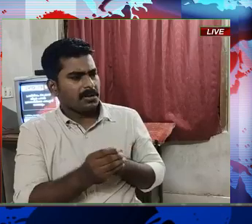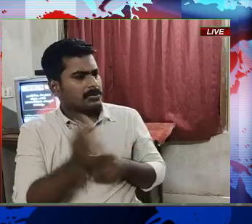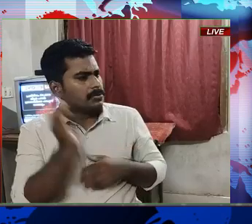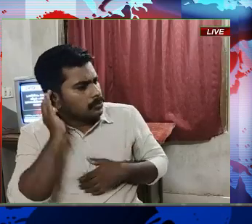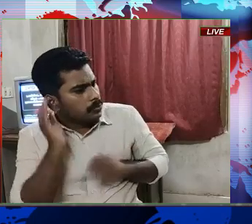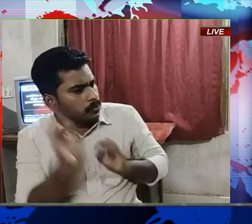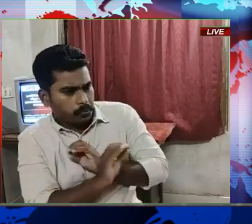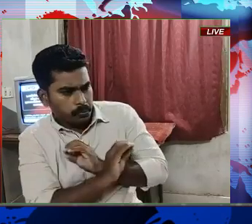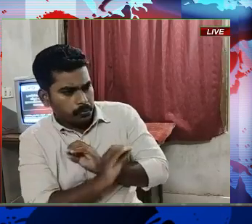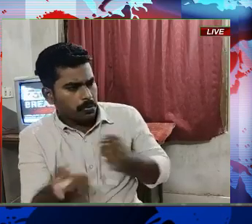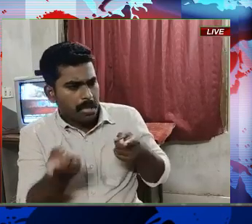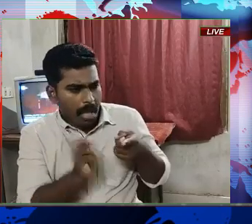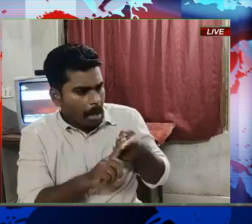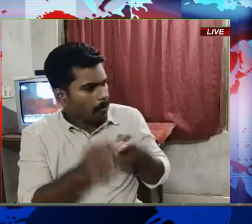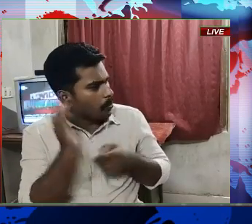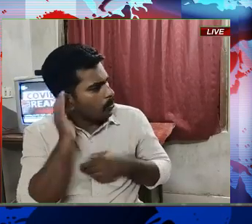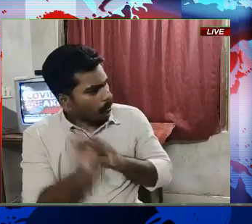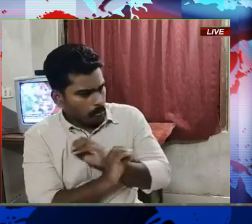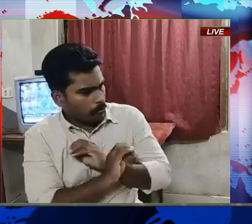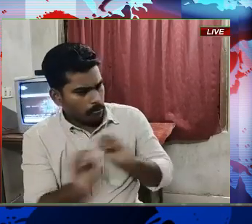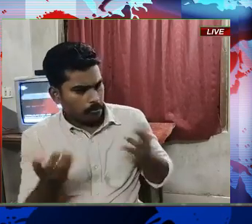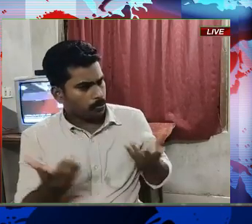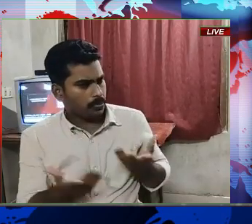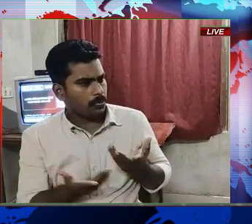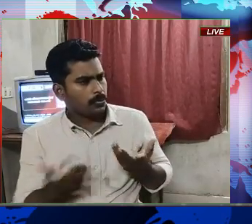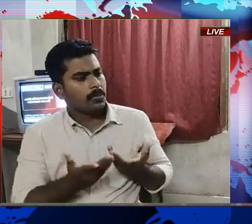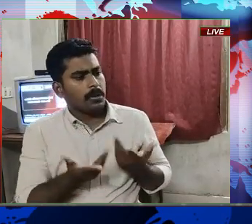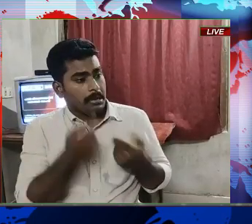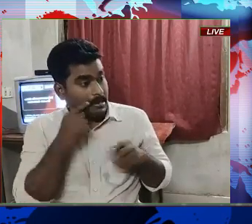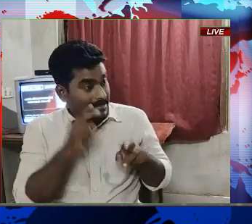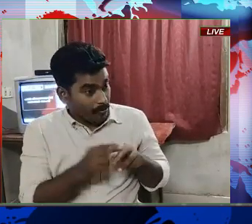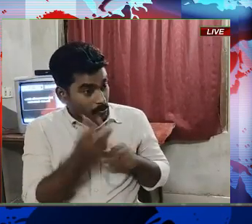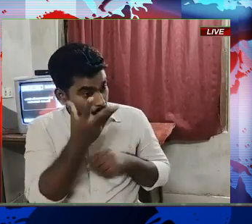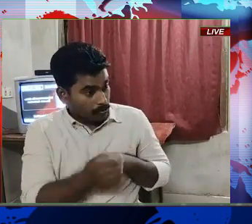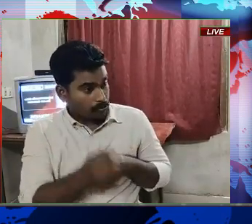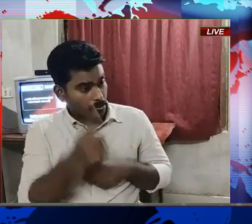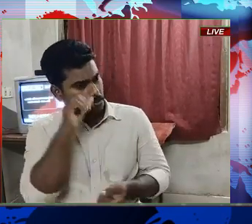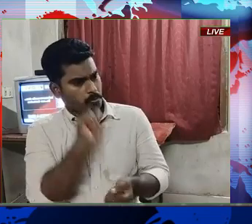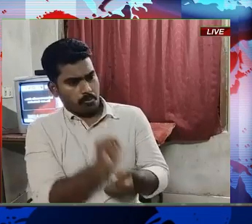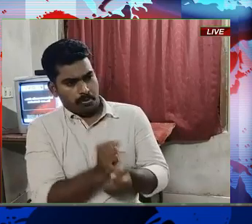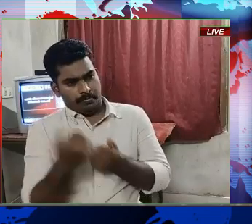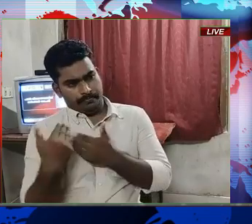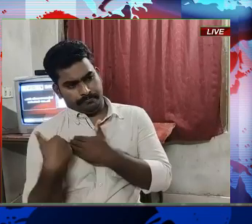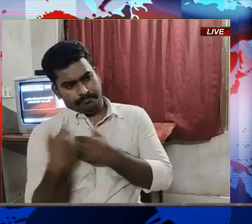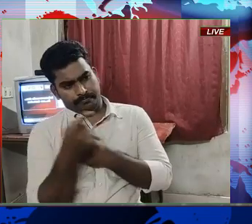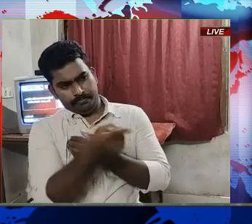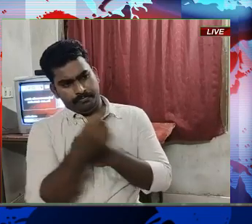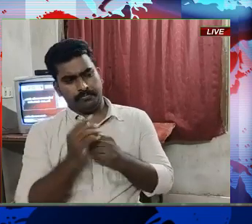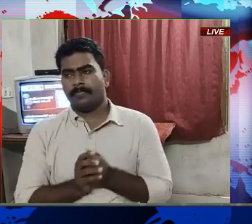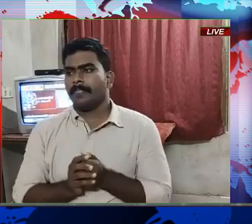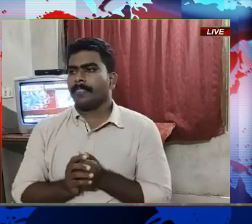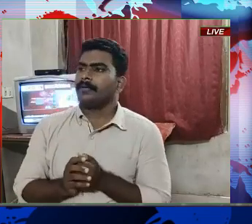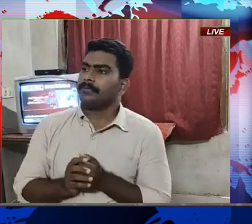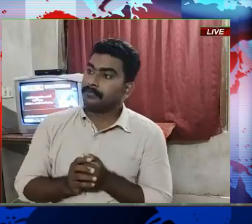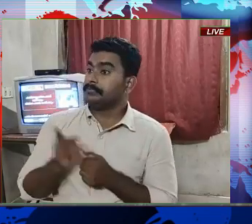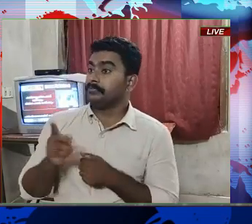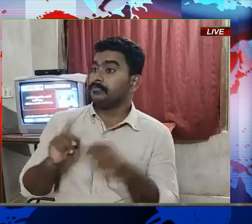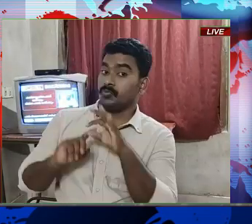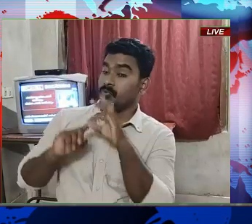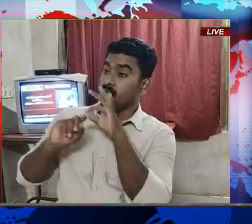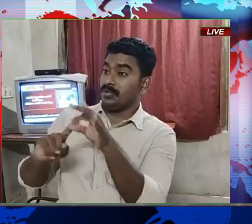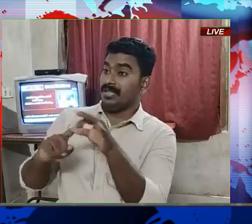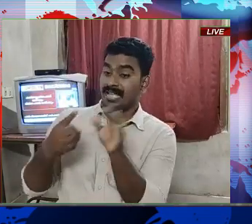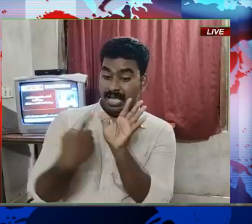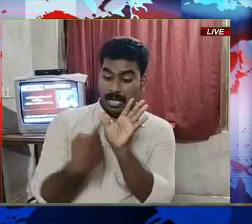പറ്റൂ. CM ഈ തമിഴ്നാട്ടിൽ വലിയ തോതിൽ രോഗികളുടെ എണ്ണം കൂടുക. ഇന്ന് മാത്രം 100-ലധികം ആളുകൾക്ക് പോസിറ്റീവായിട്ടുണ്ട് അവിടെ. അപ്പോൾ